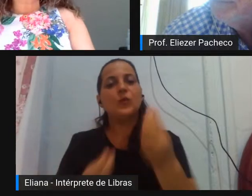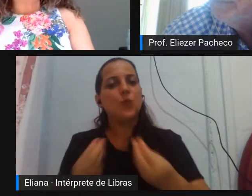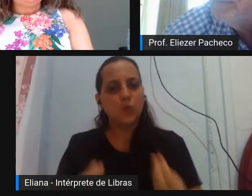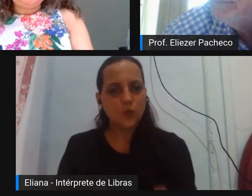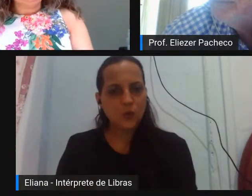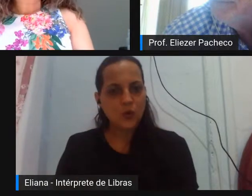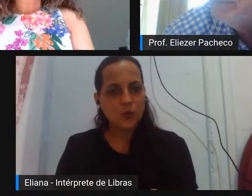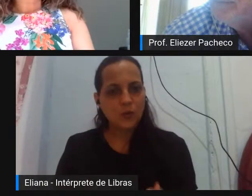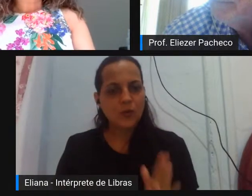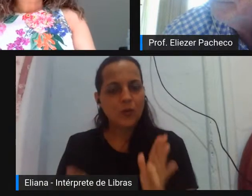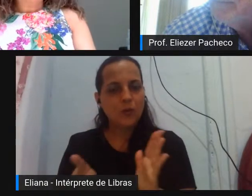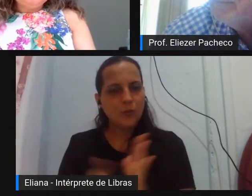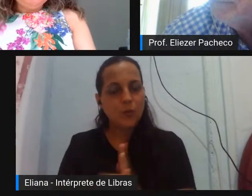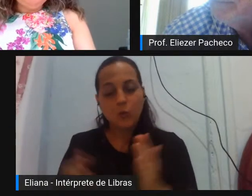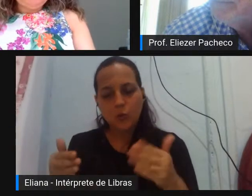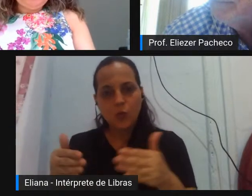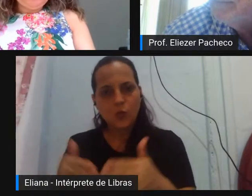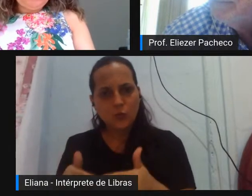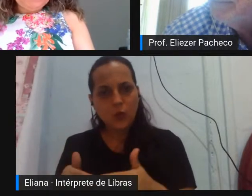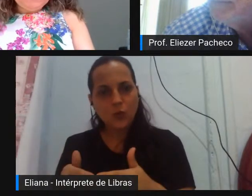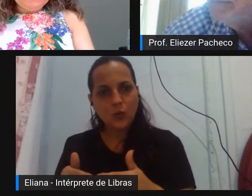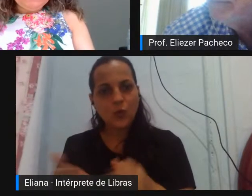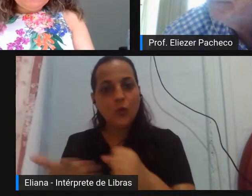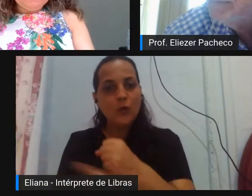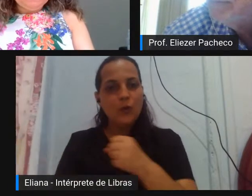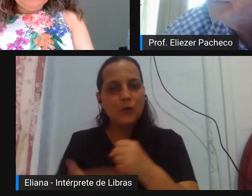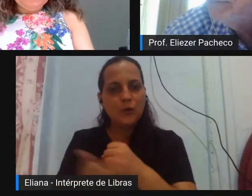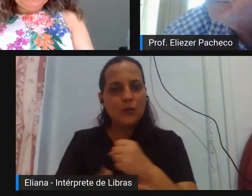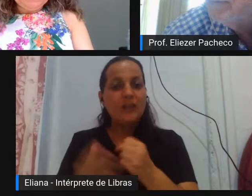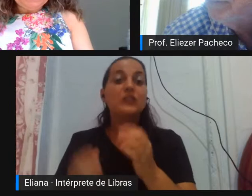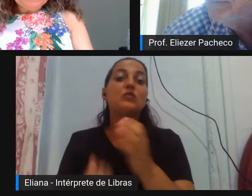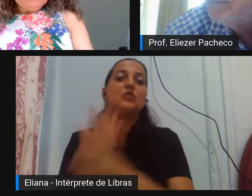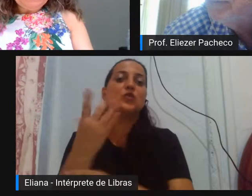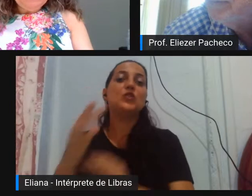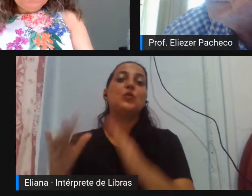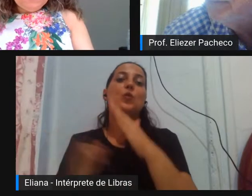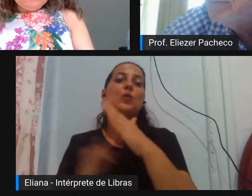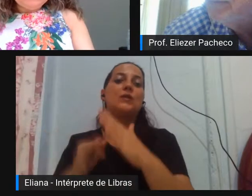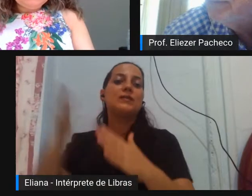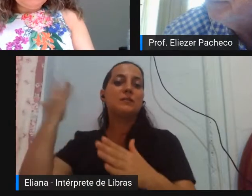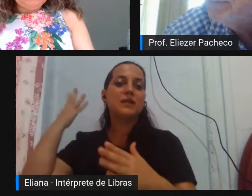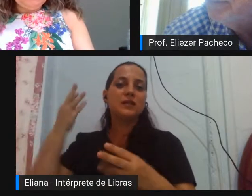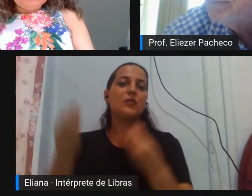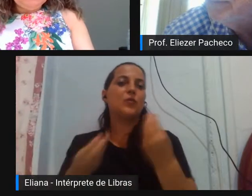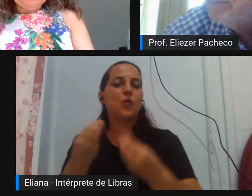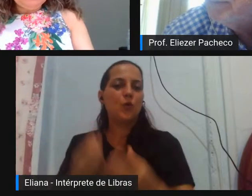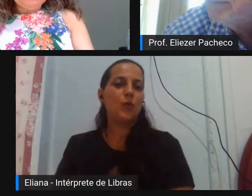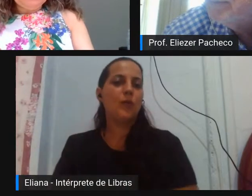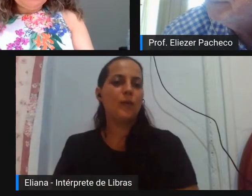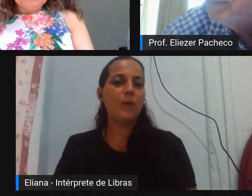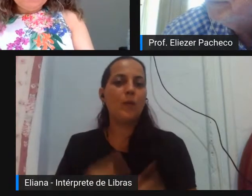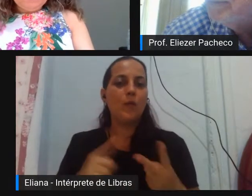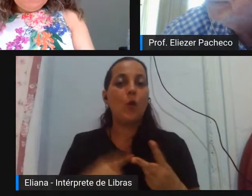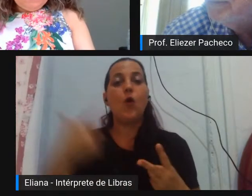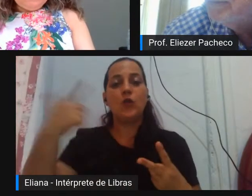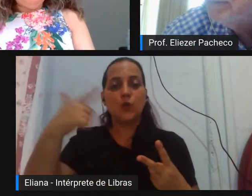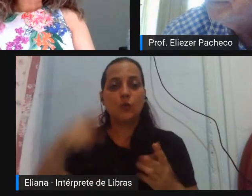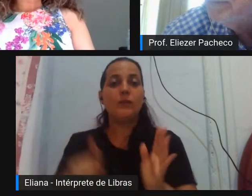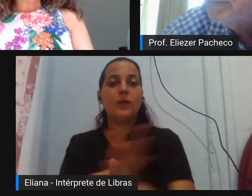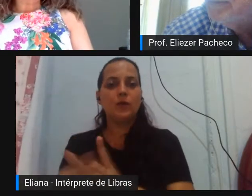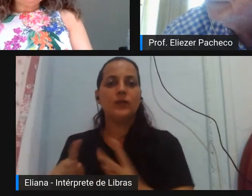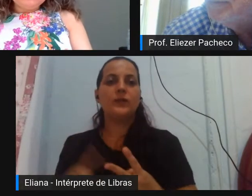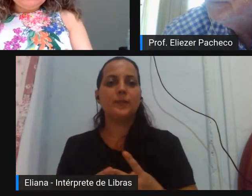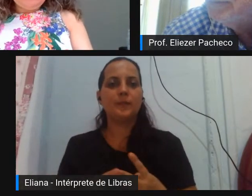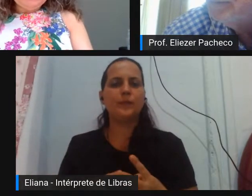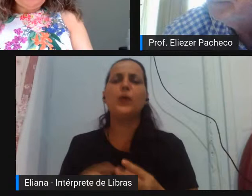princípios fundantes dos institutos federais? A segunda,